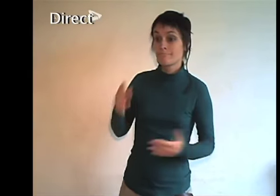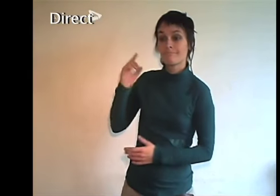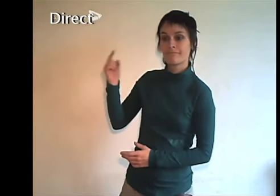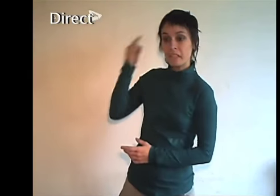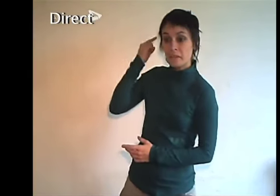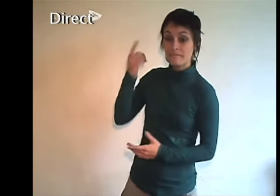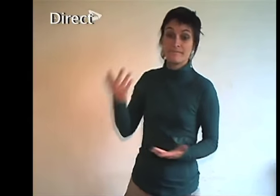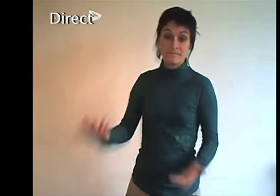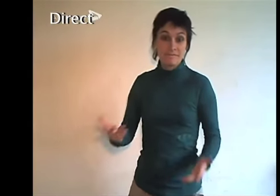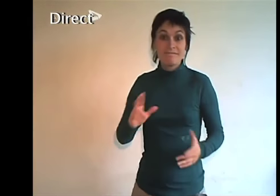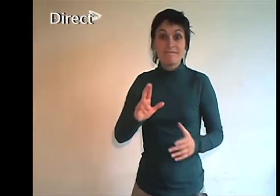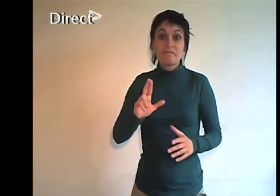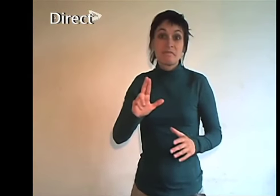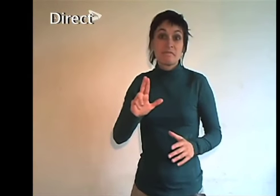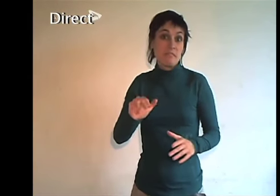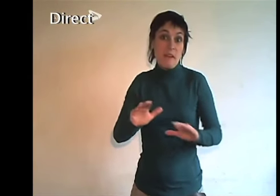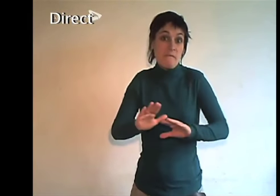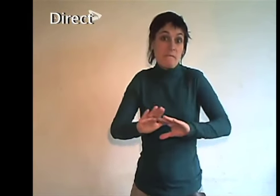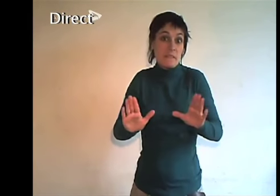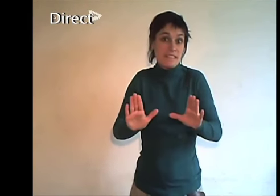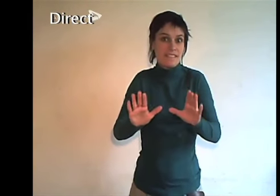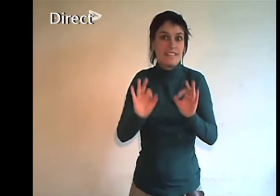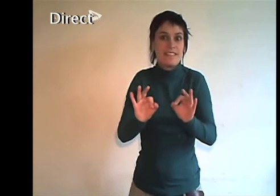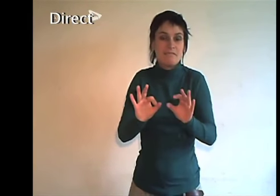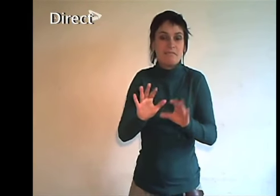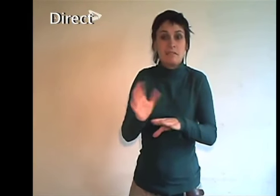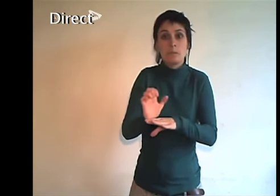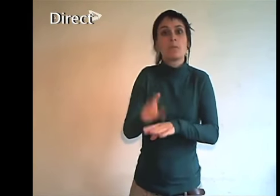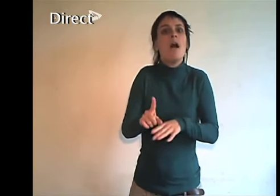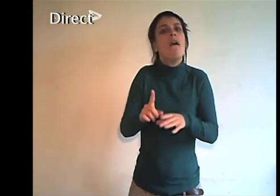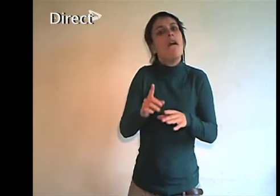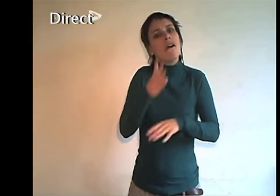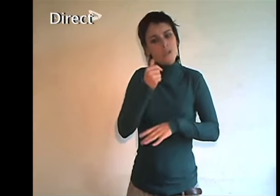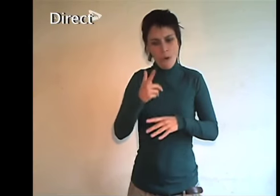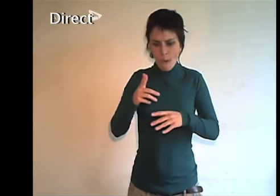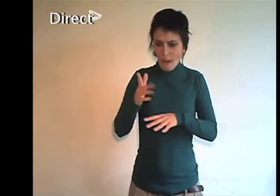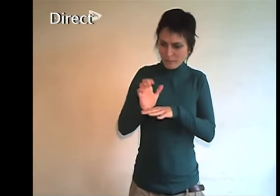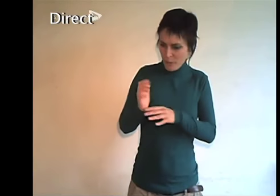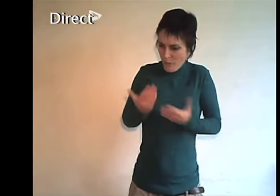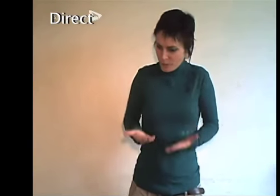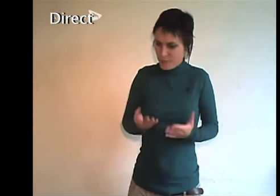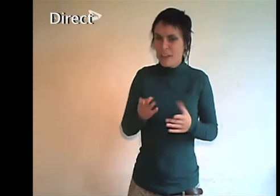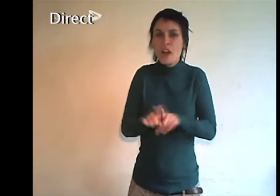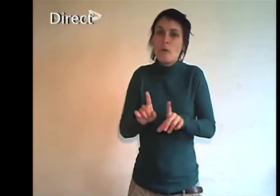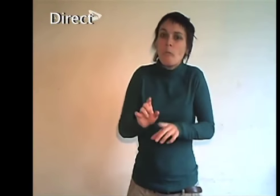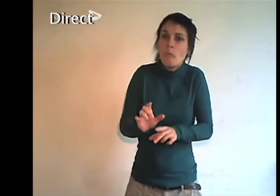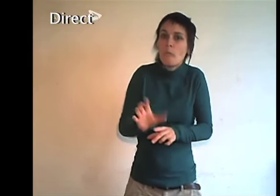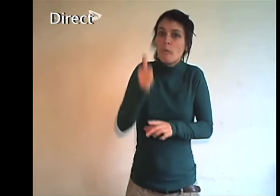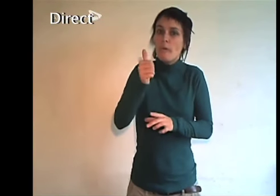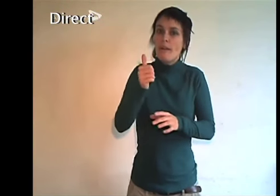Alors, du coup, on arrive un peu à la fin de cette émission qui se veut quand même une première émission parce qu'on est resté, alors effectivement, on commence à parler qu'il peut y avoir